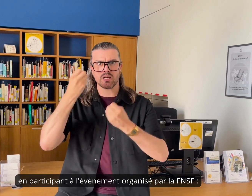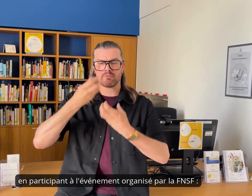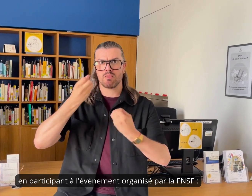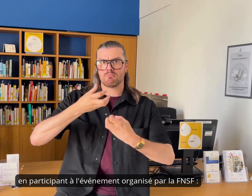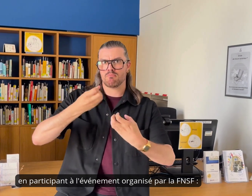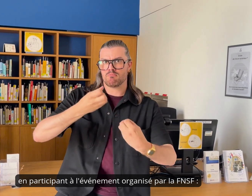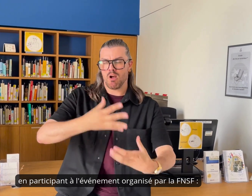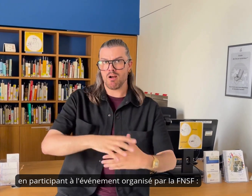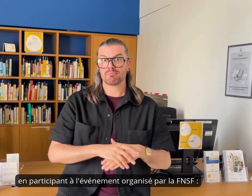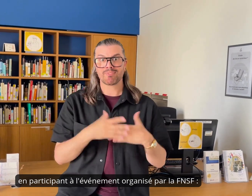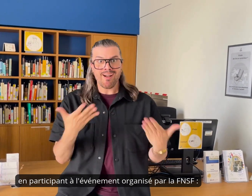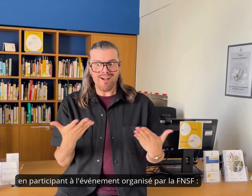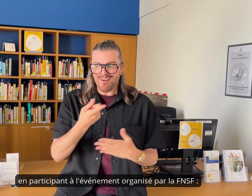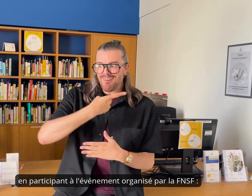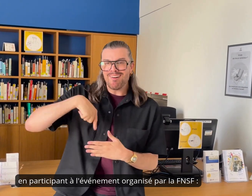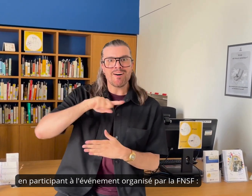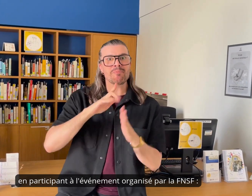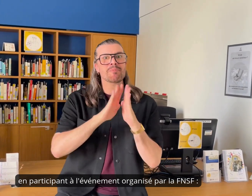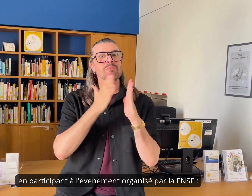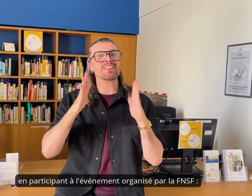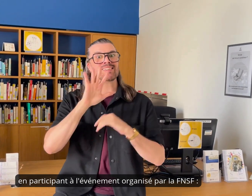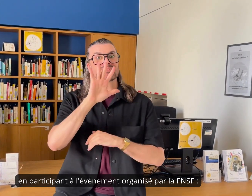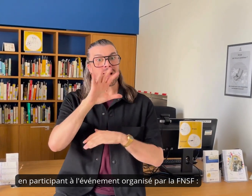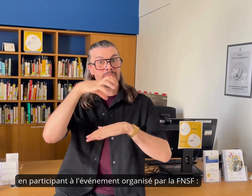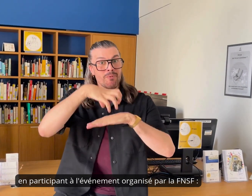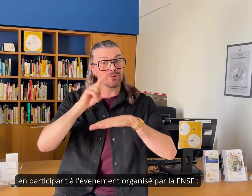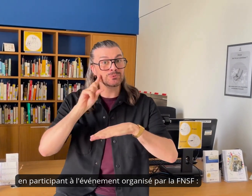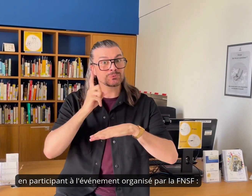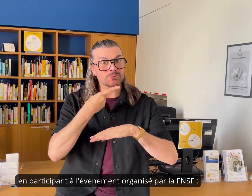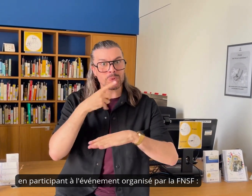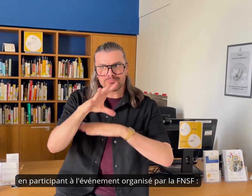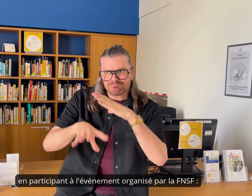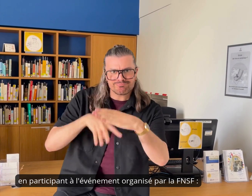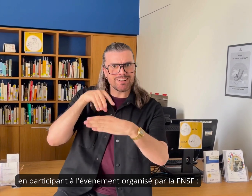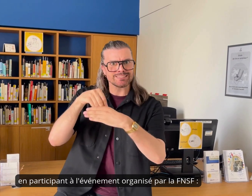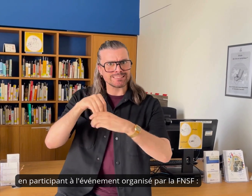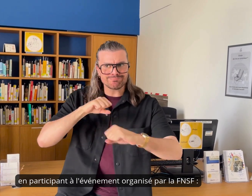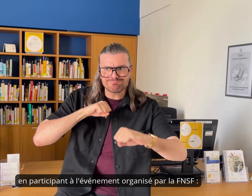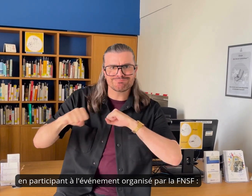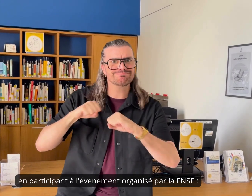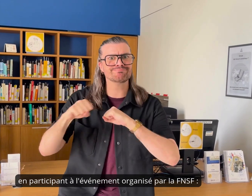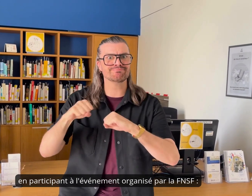En participant à l'événement organisé par la Fédération nationale des sourds de France.